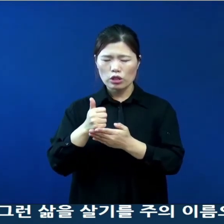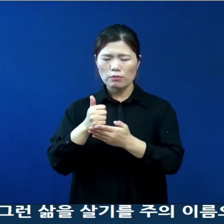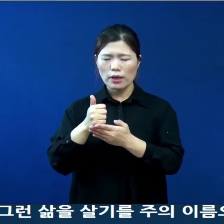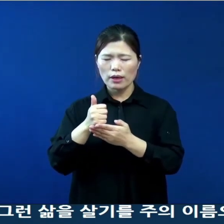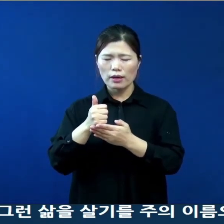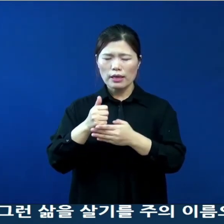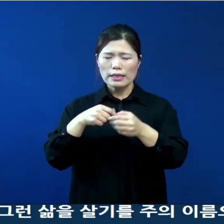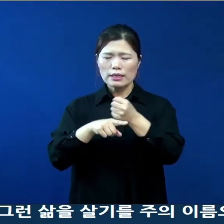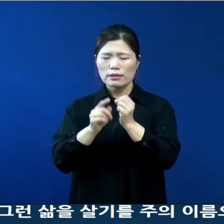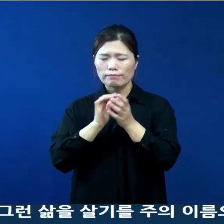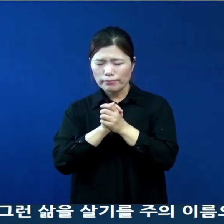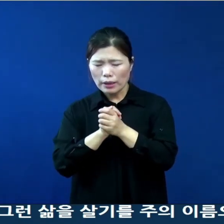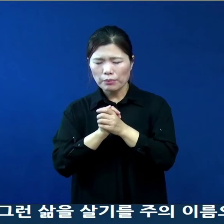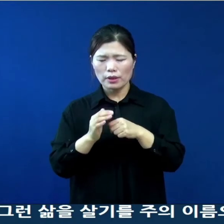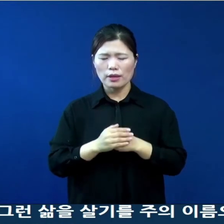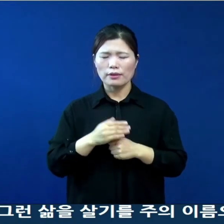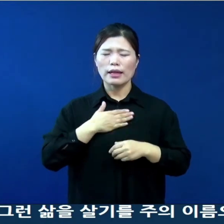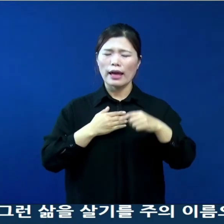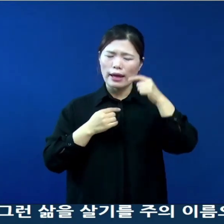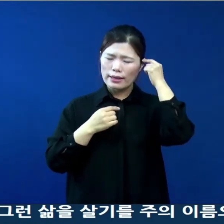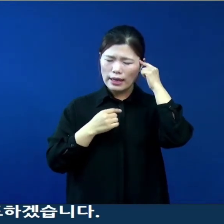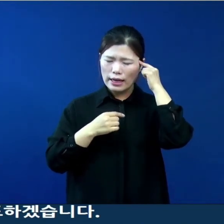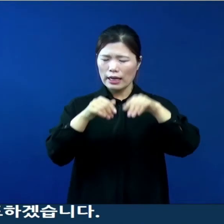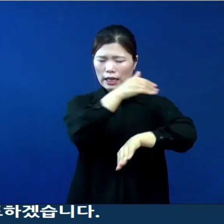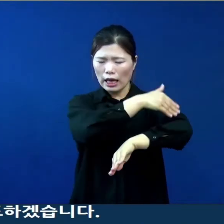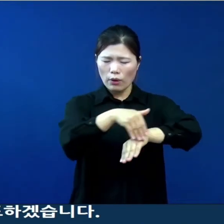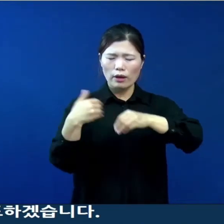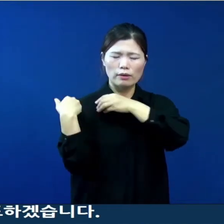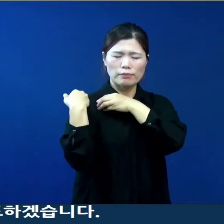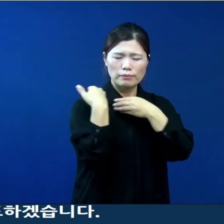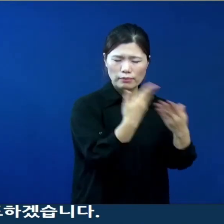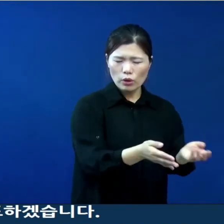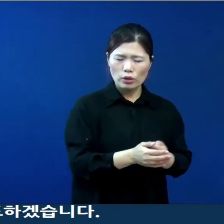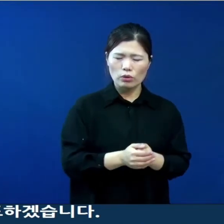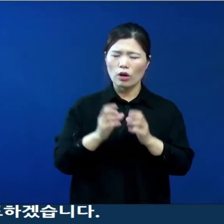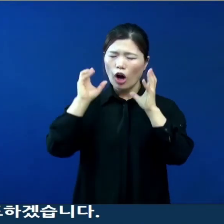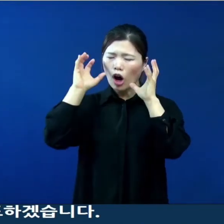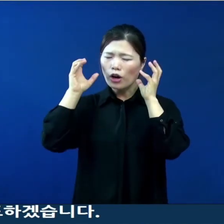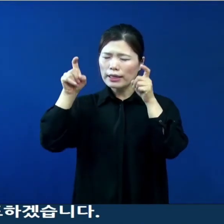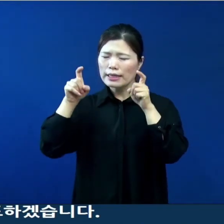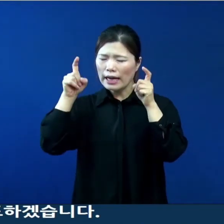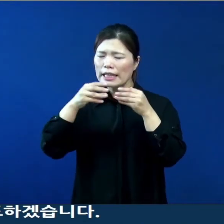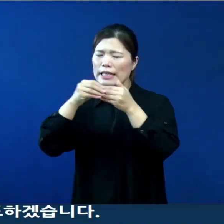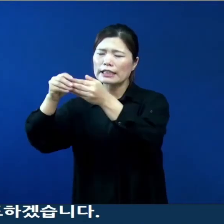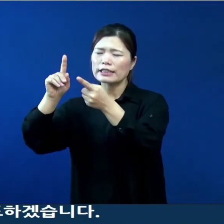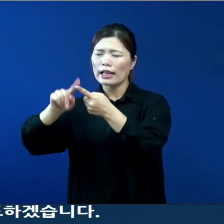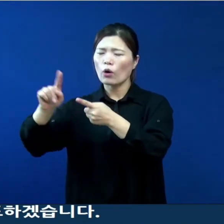내려놓고 어린 양이 인도하시는데도 어디든지 따라갈 수 있는 귀한 주님의